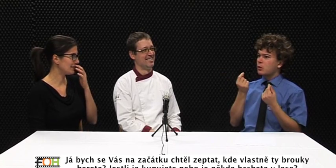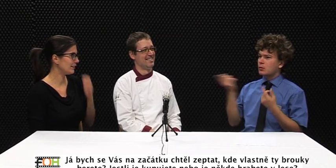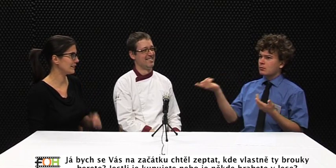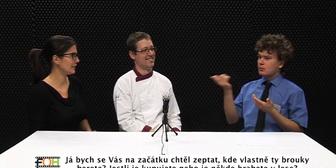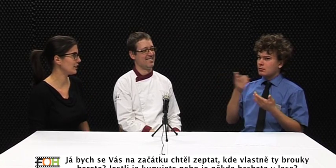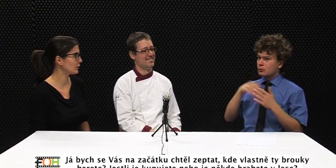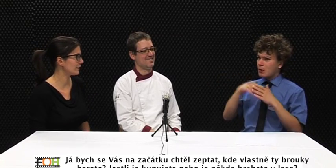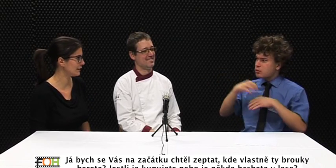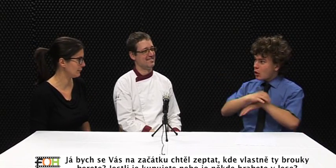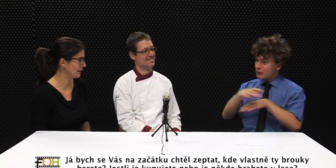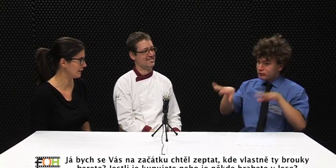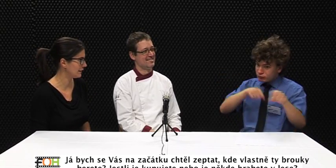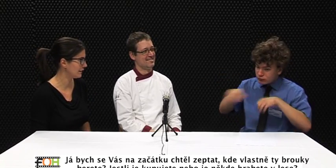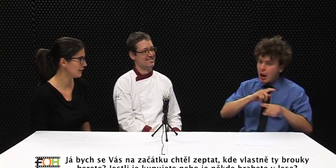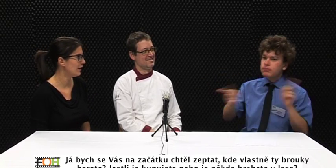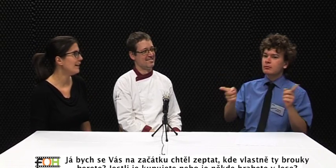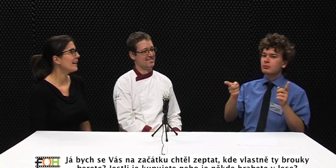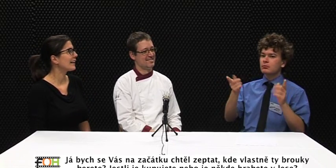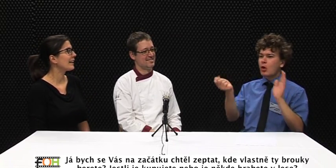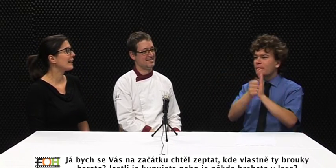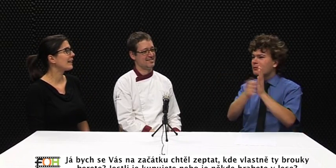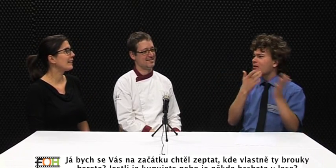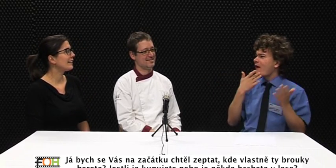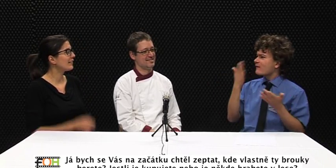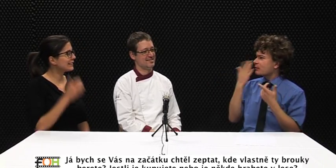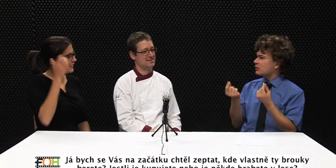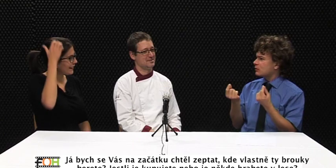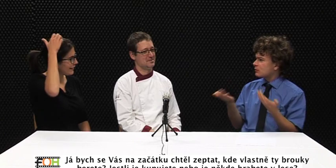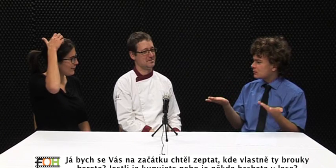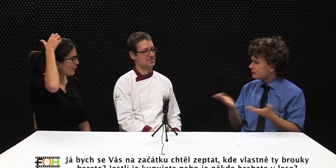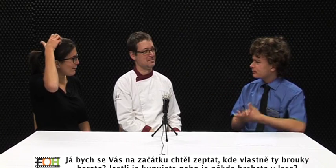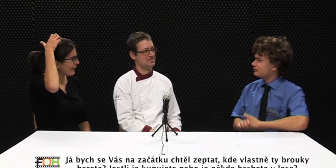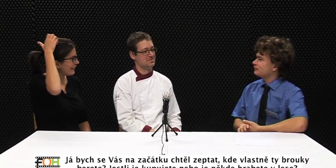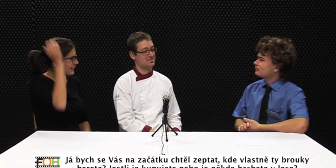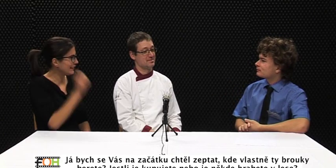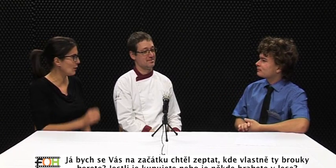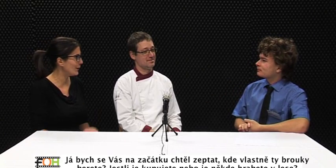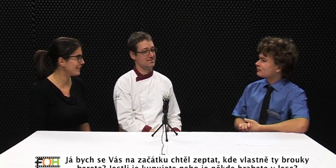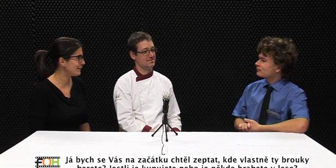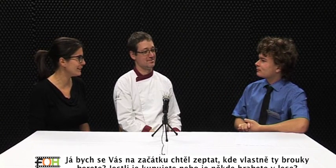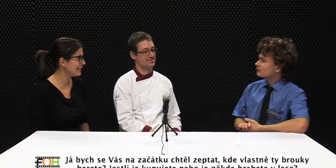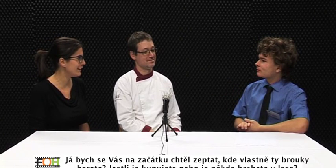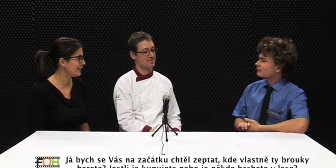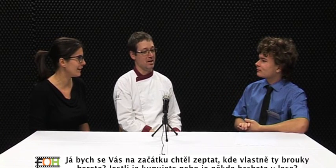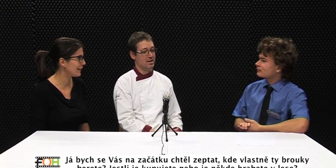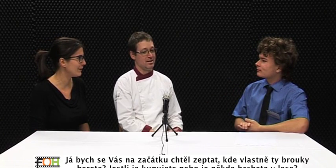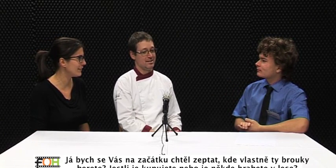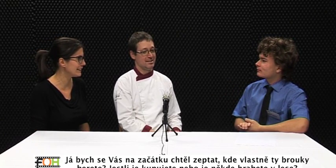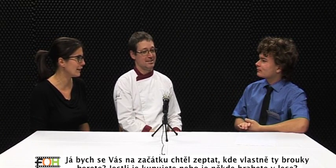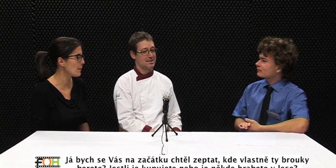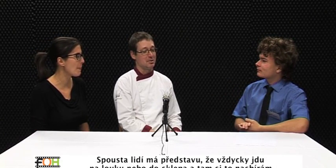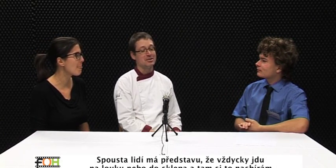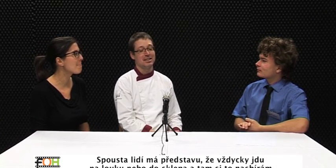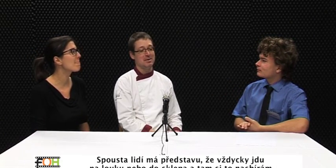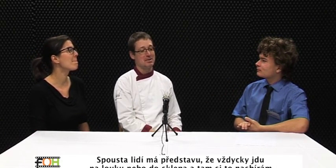Já bych se vás na začátku chtěl zeptat, kde vlastně ty brouky berete, jestli je kopujete nebo je někde hravete v